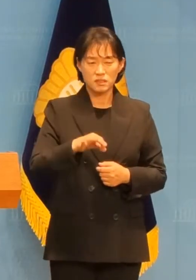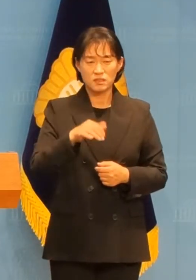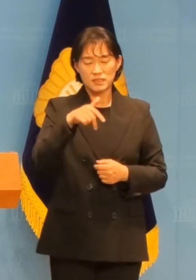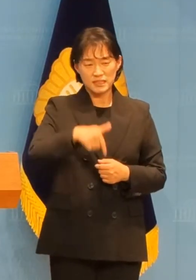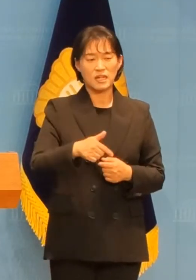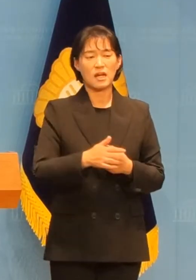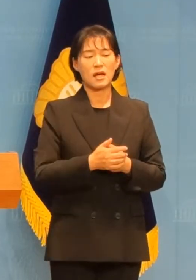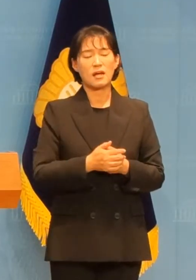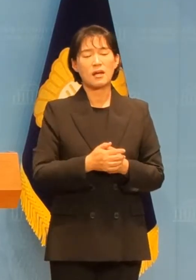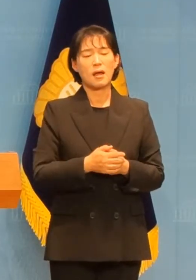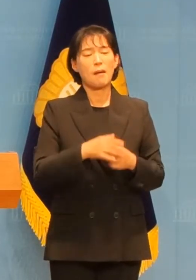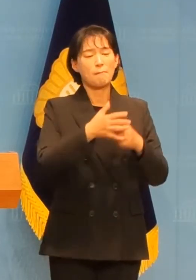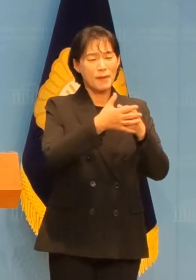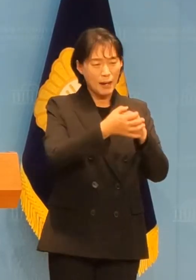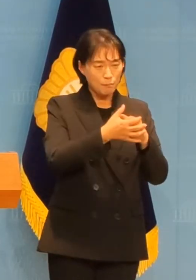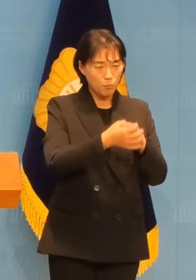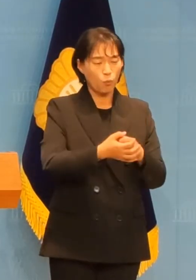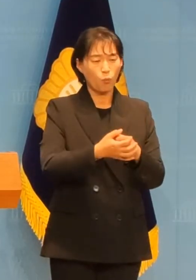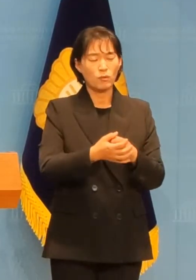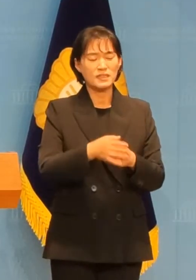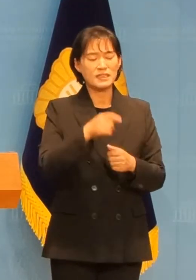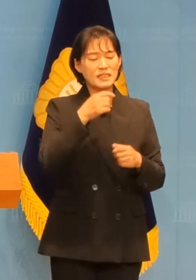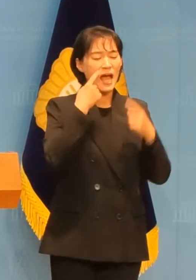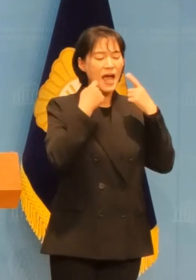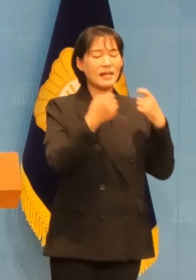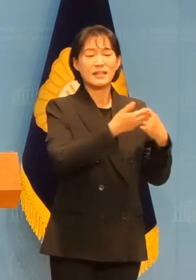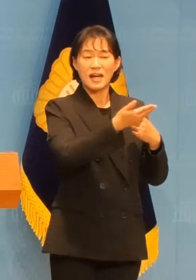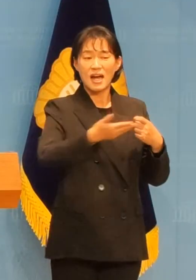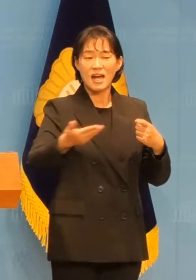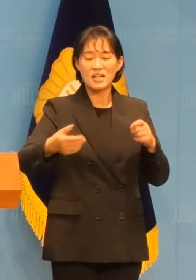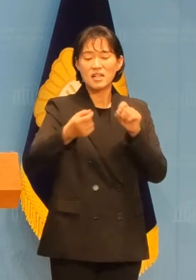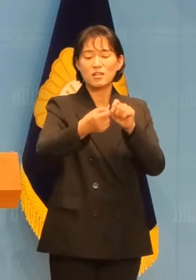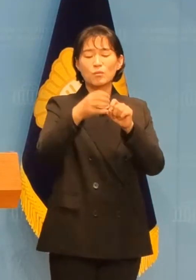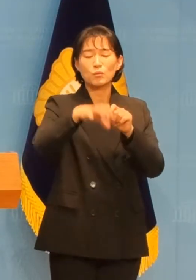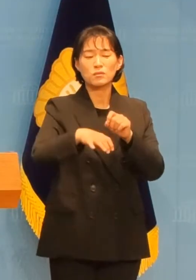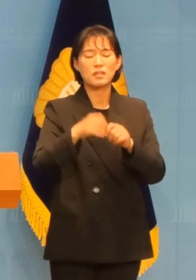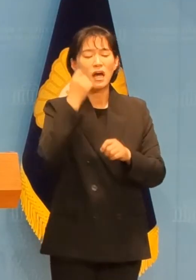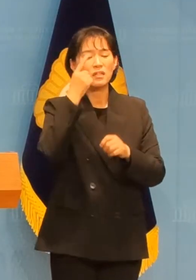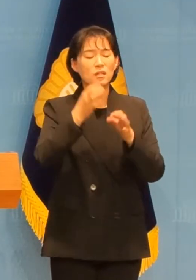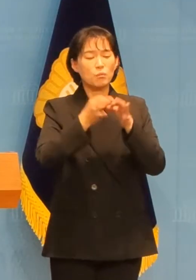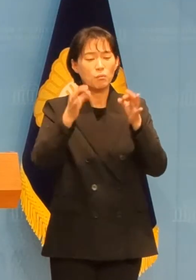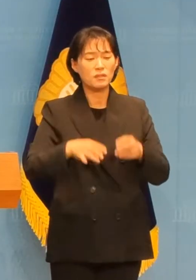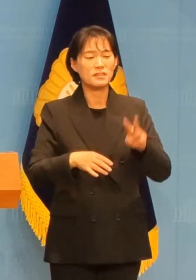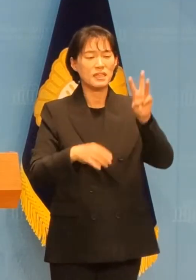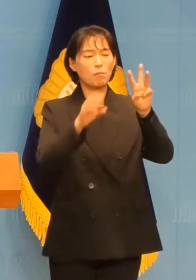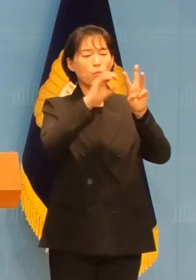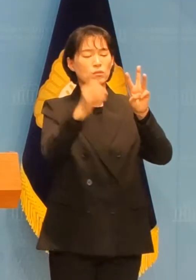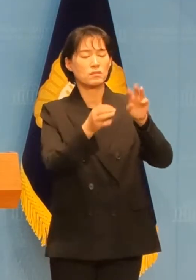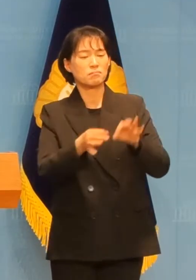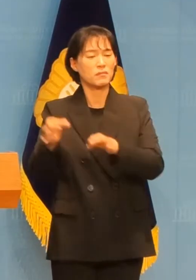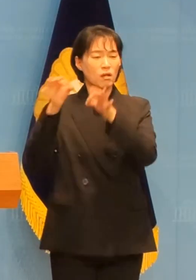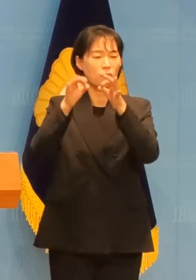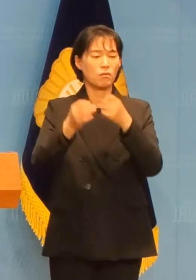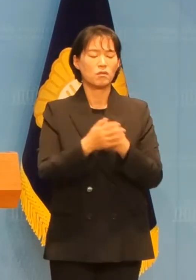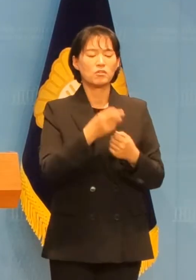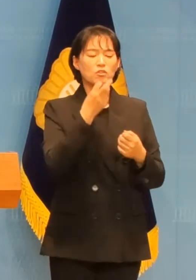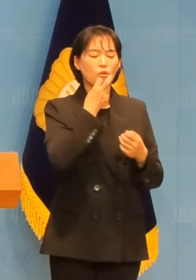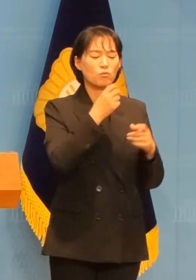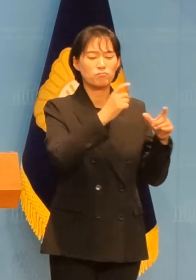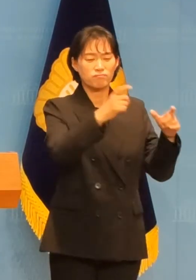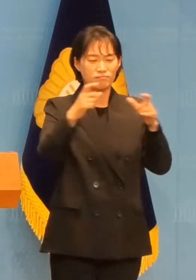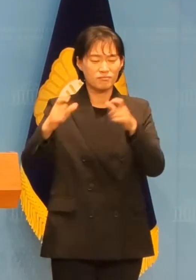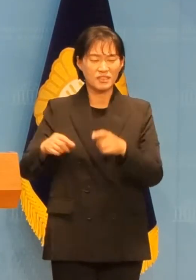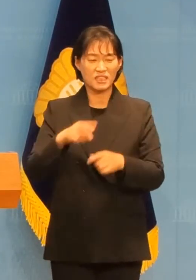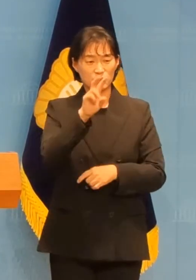마포 등 이른바 한강벨트는 한 달 사이에 3% 안팎씩 뛰었고 서울 25개구가